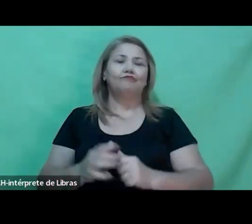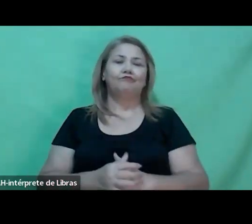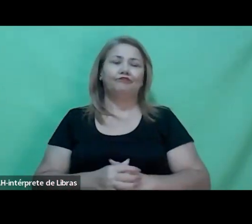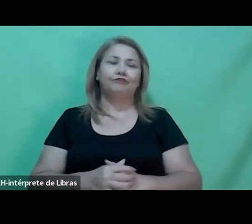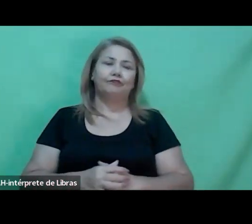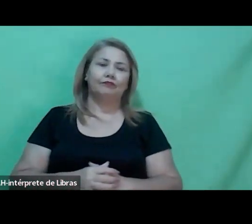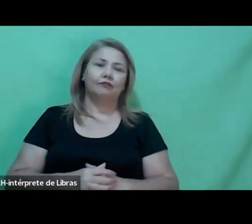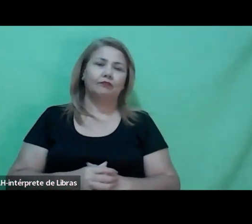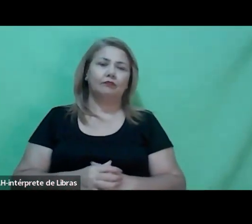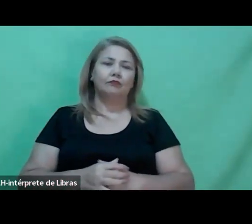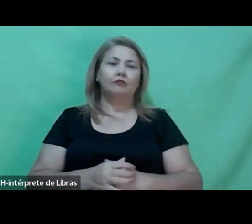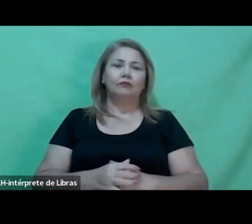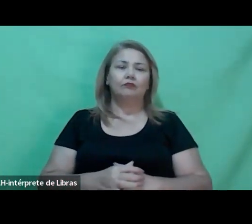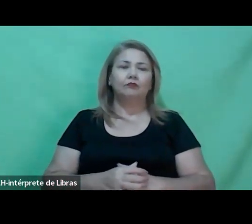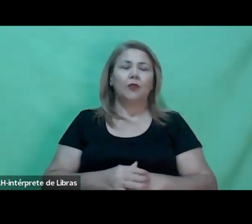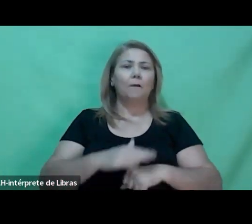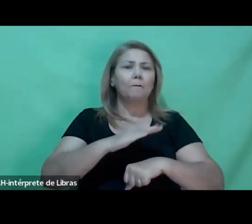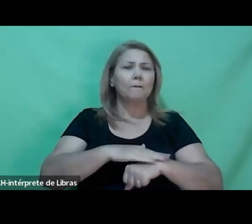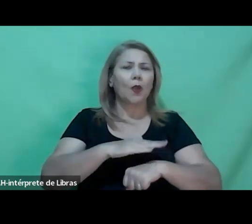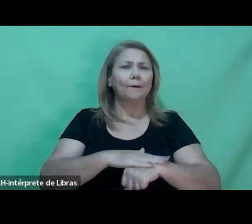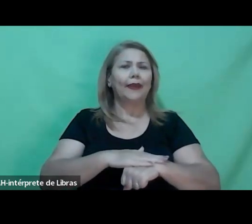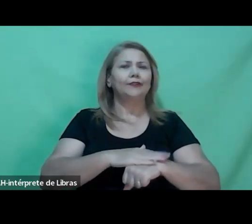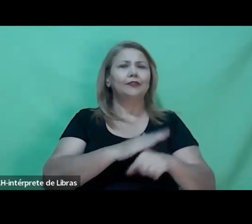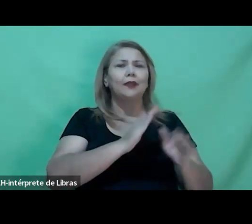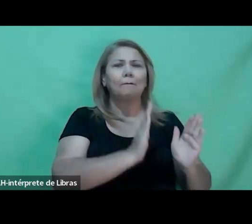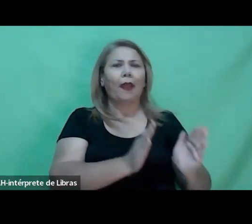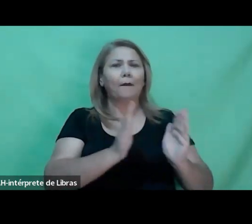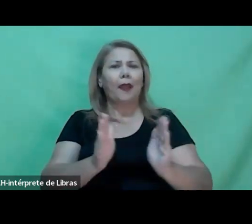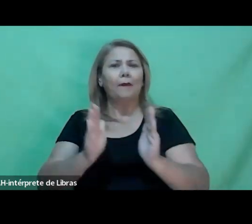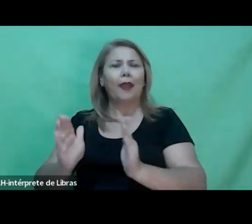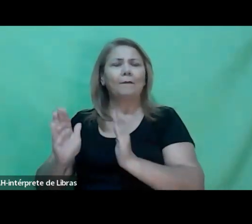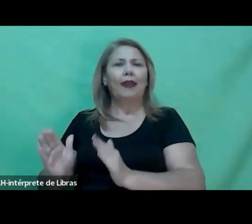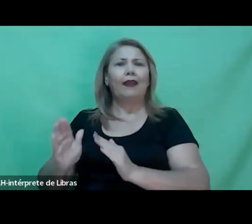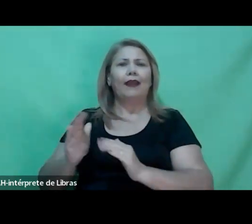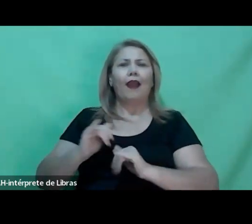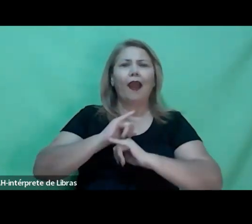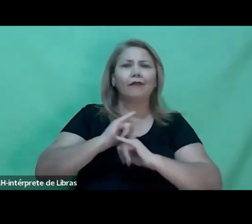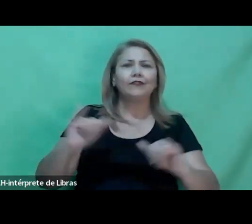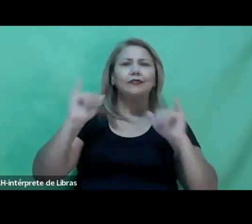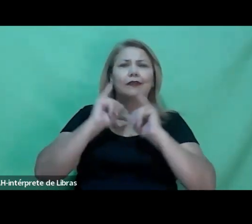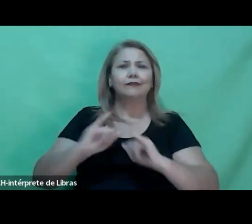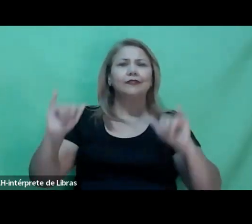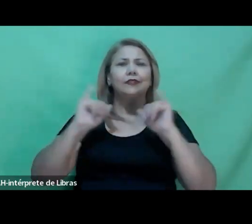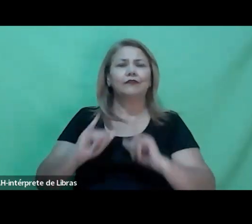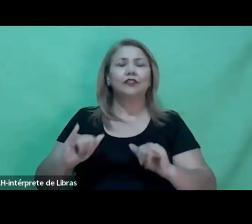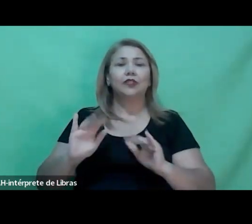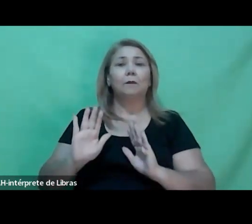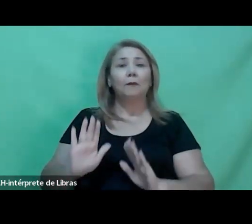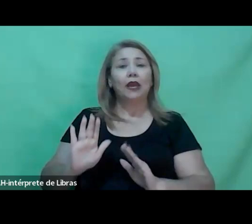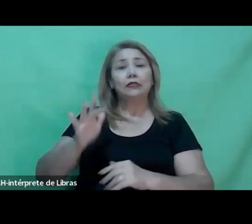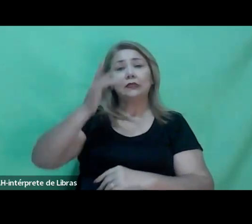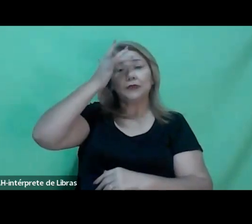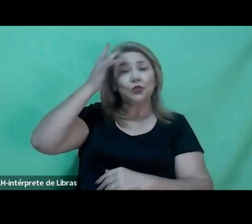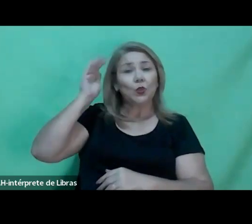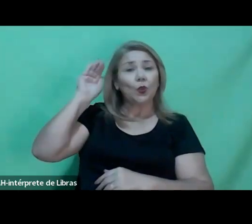no se están transmitiendo eh mensajes pero en los que la persona sordociega no puede quedarse sola